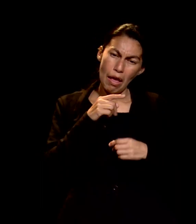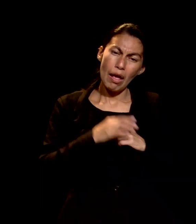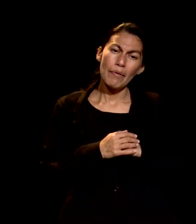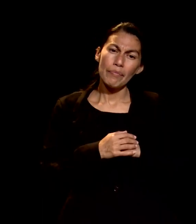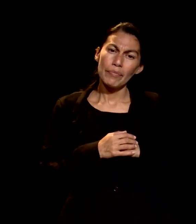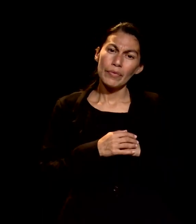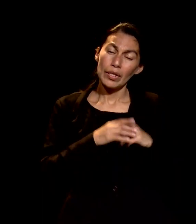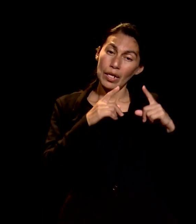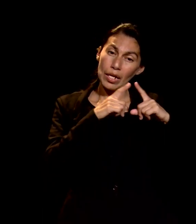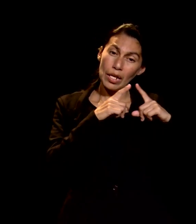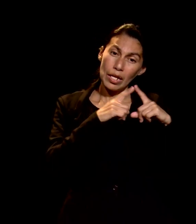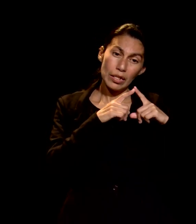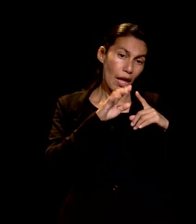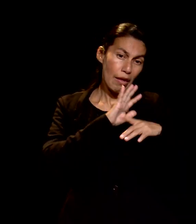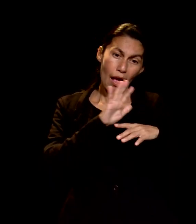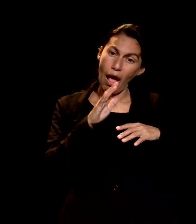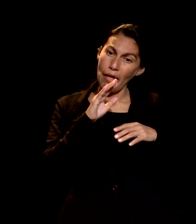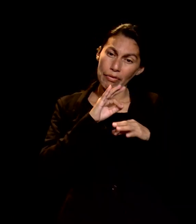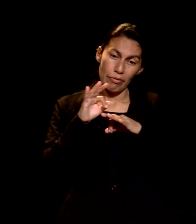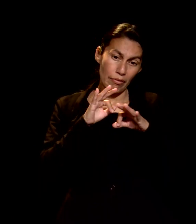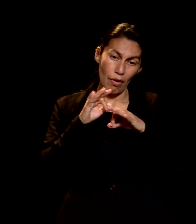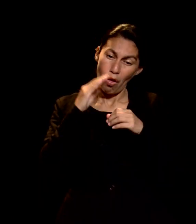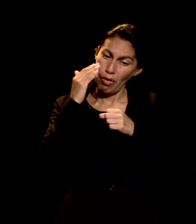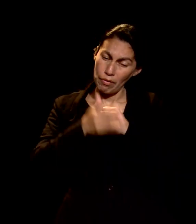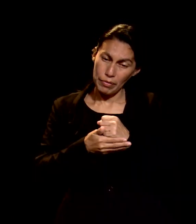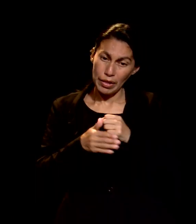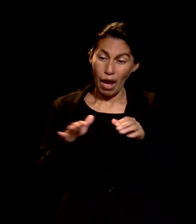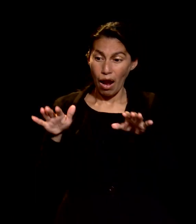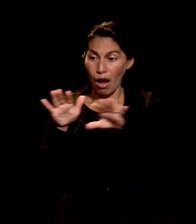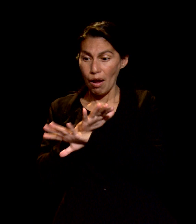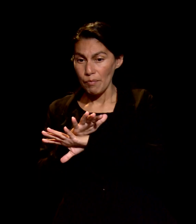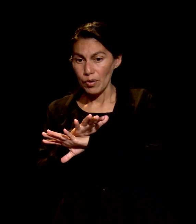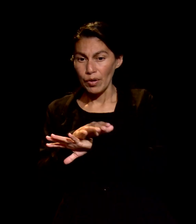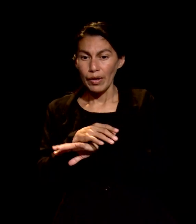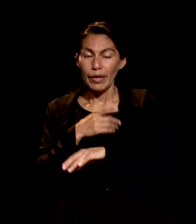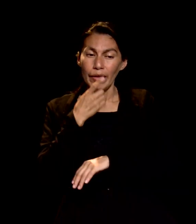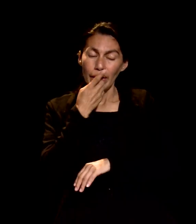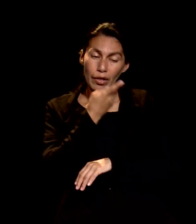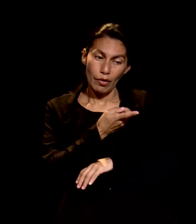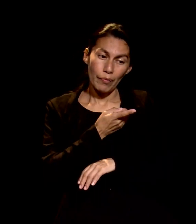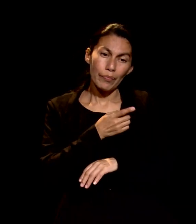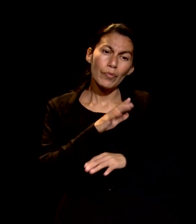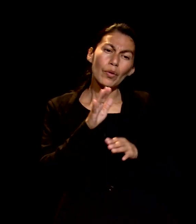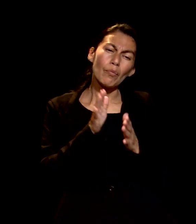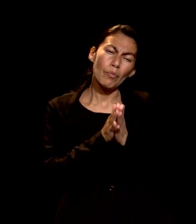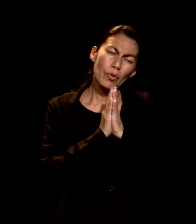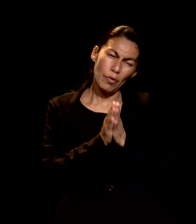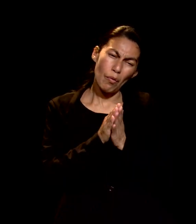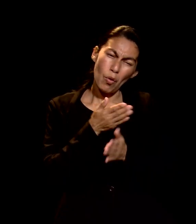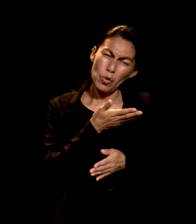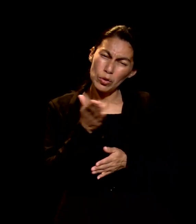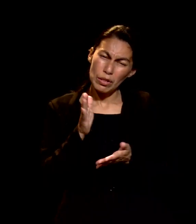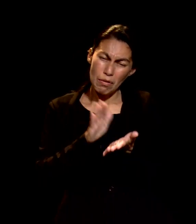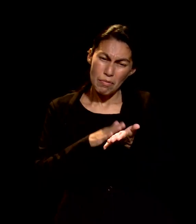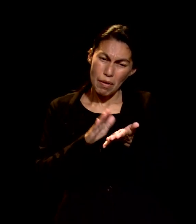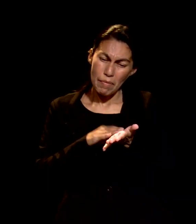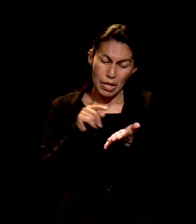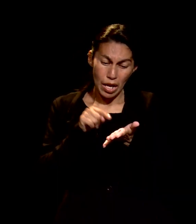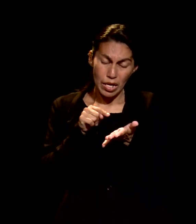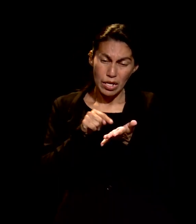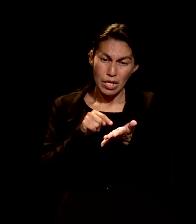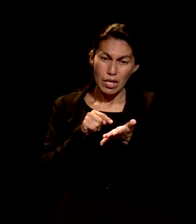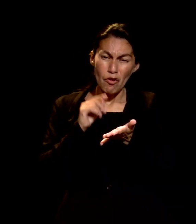nos repartió unos papelitos y dijo, escriban en ese papelito lo que ustedes quieren llegar a hacer en la vida.